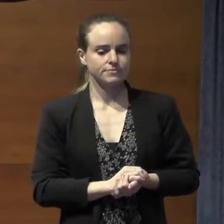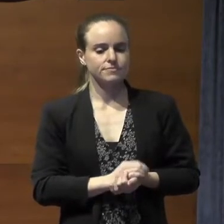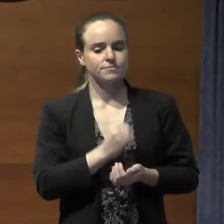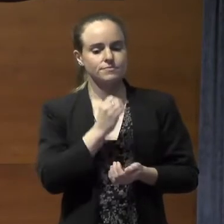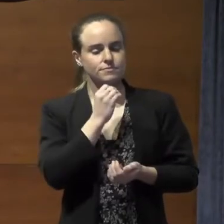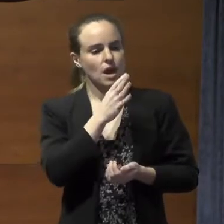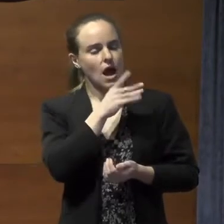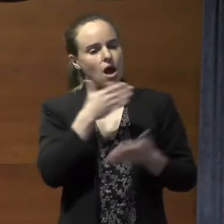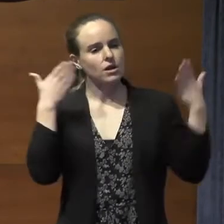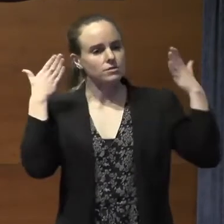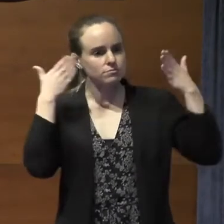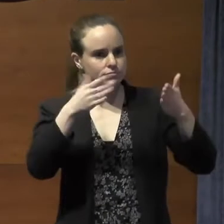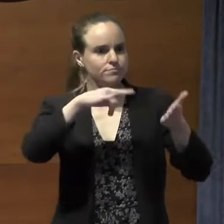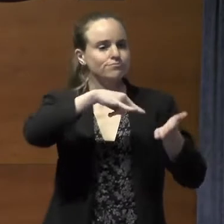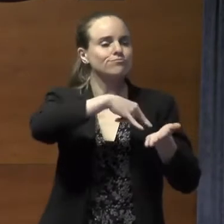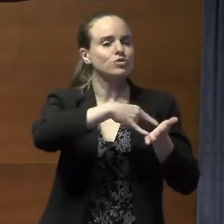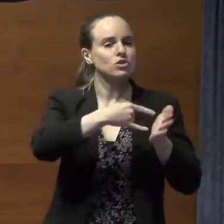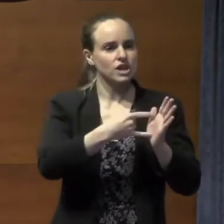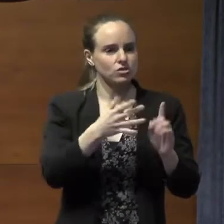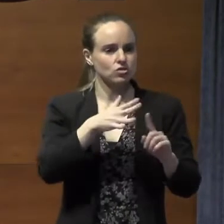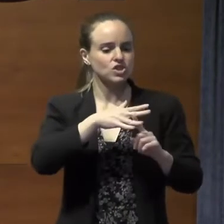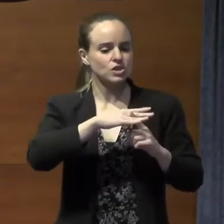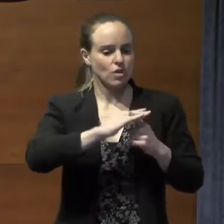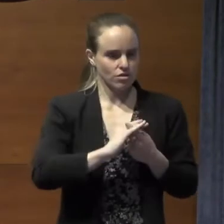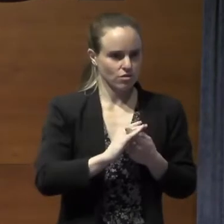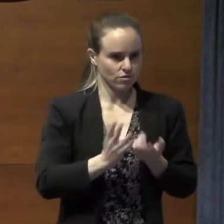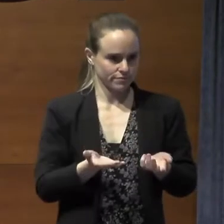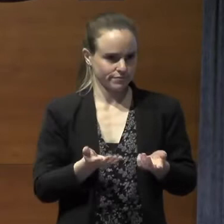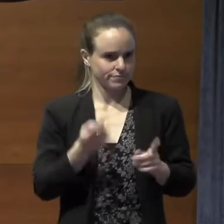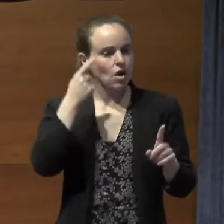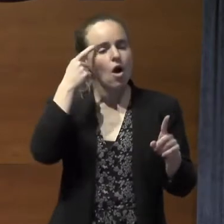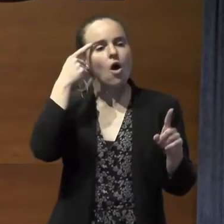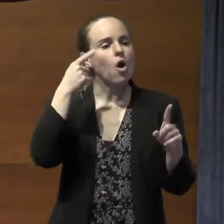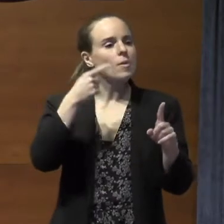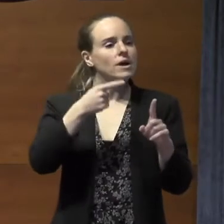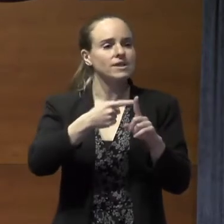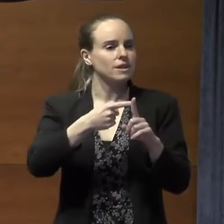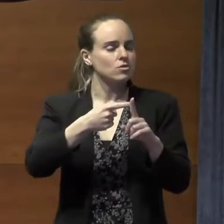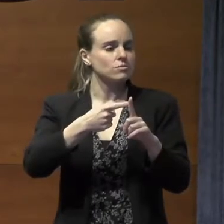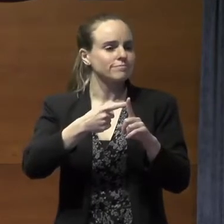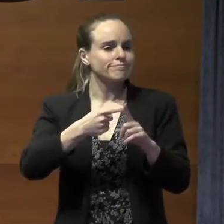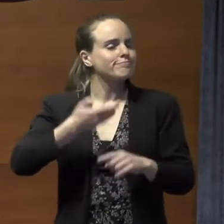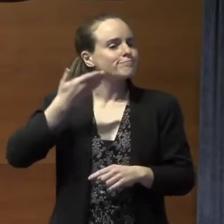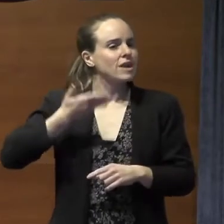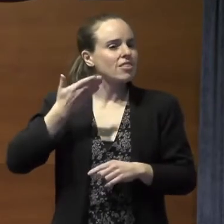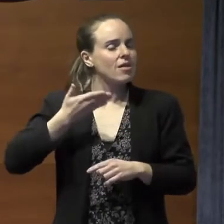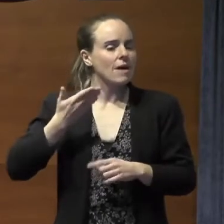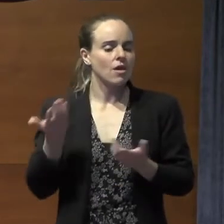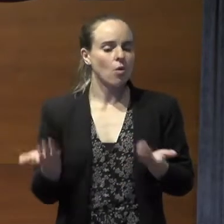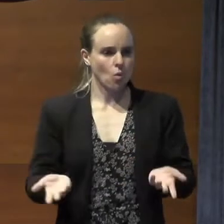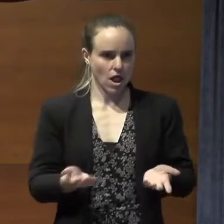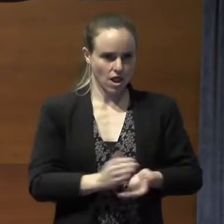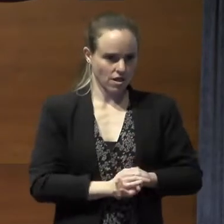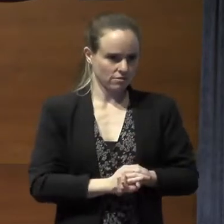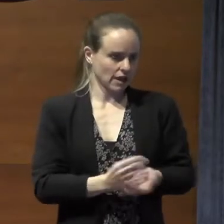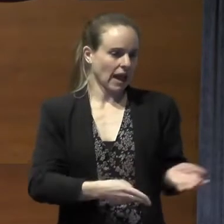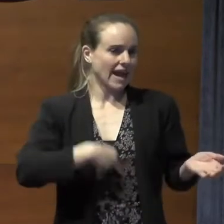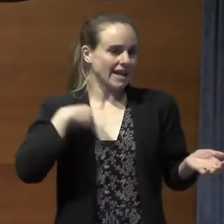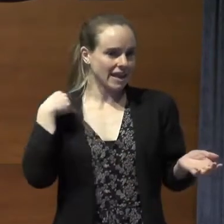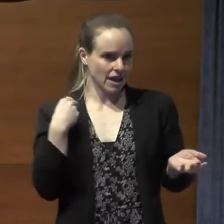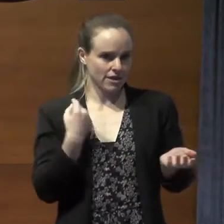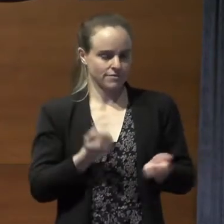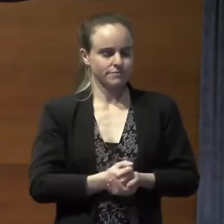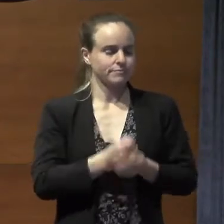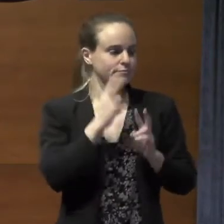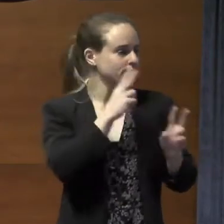Contextualizando ya el proyecto, nos fijamos en primer lugar en sus objetivos y comentamos el objetivo genérico y